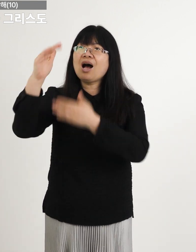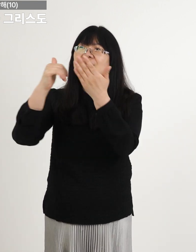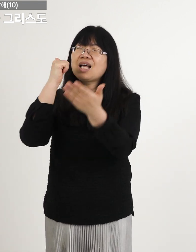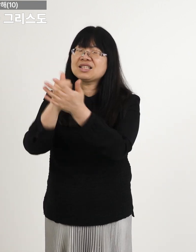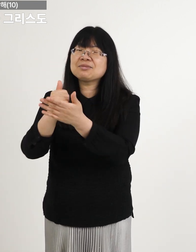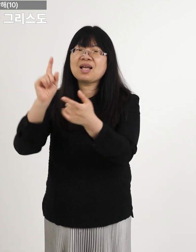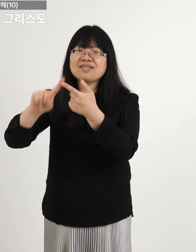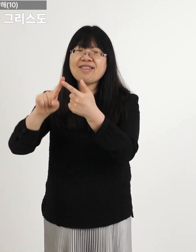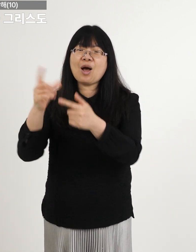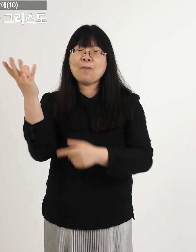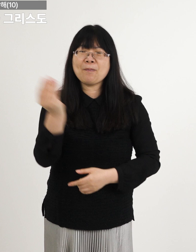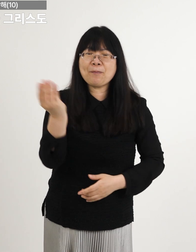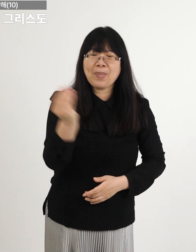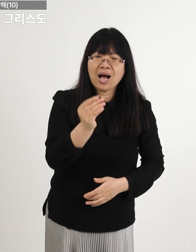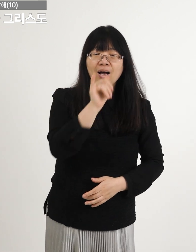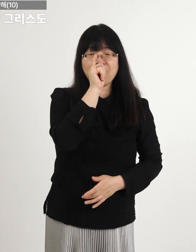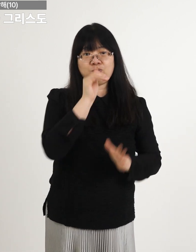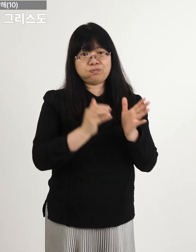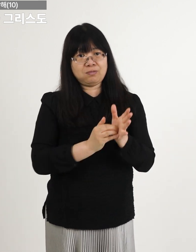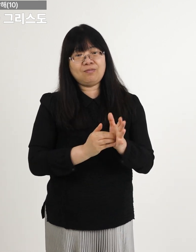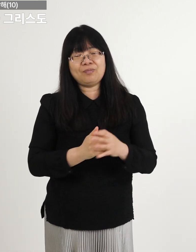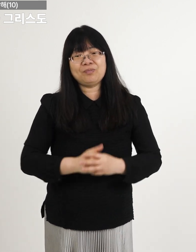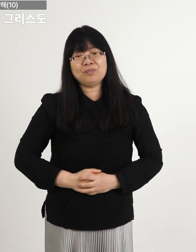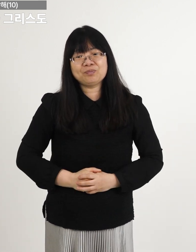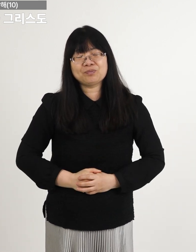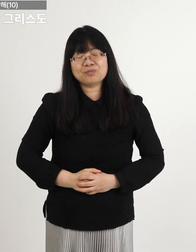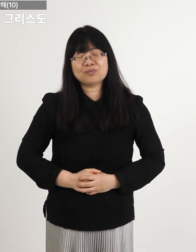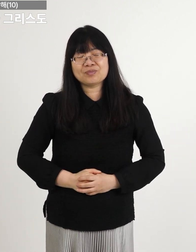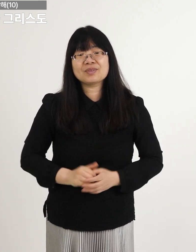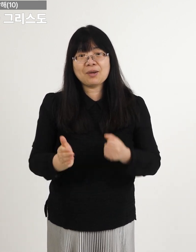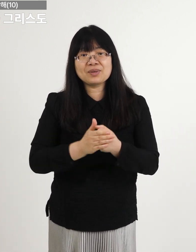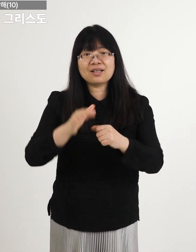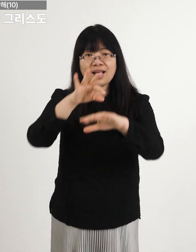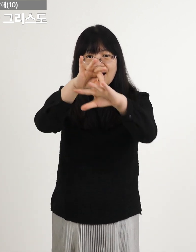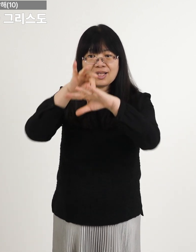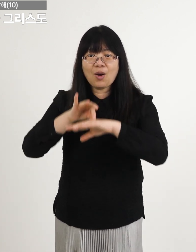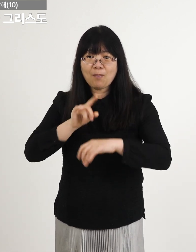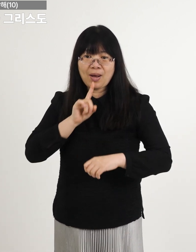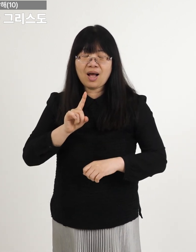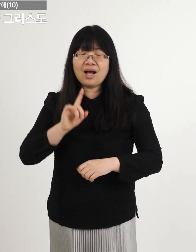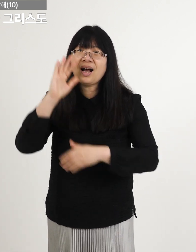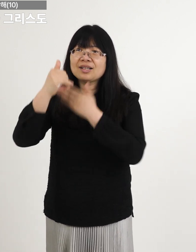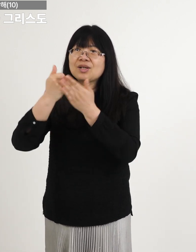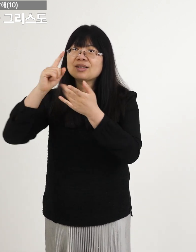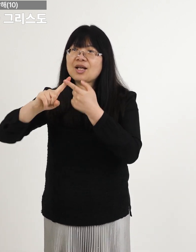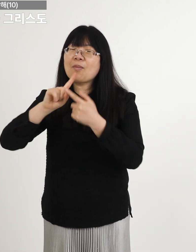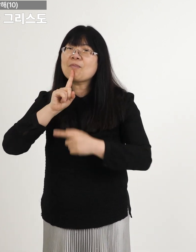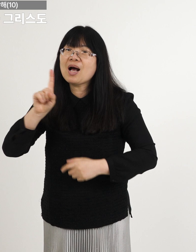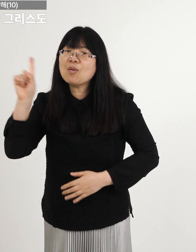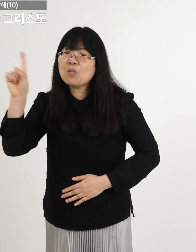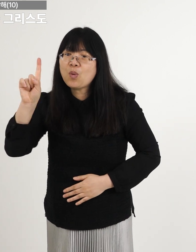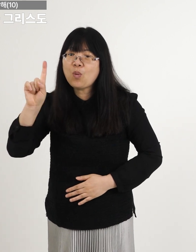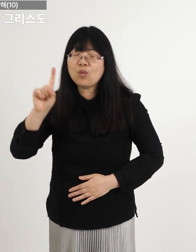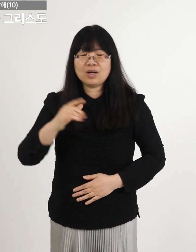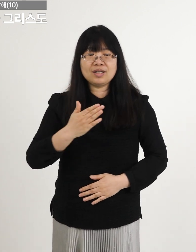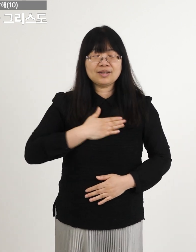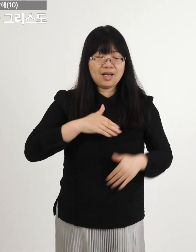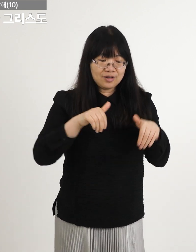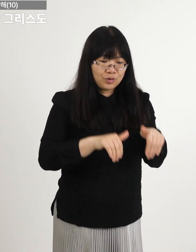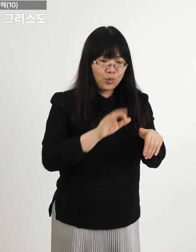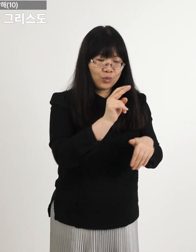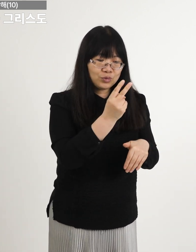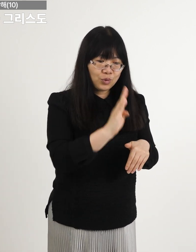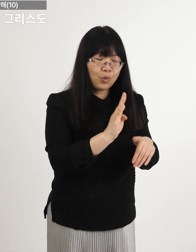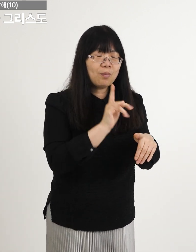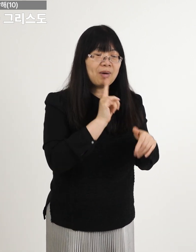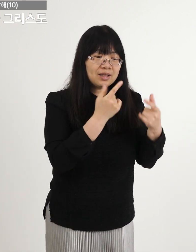하나님을 들먹거렸단 말이에요. 그래서 그 얘기를 하는 거예요. 나를 가리켜 말한 것이 내 종 욥의